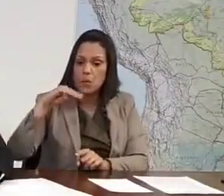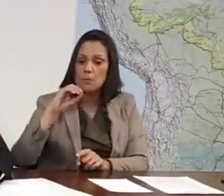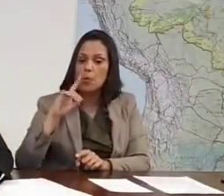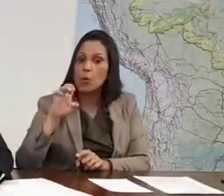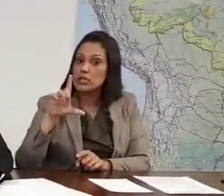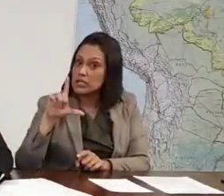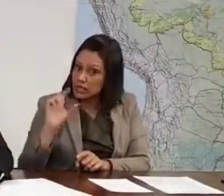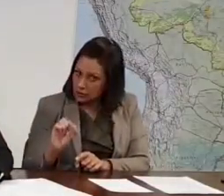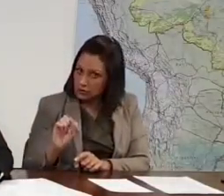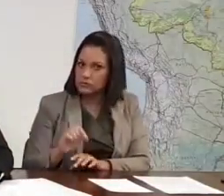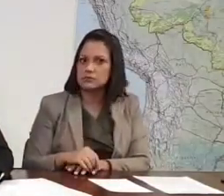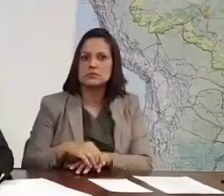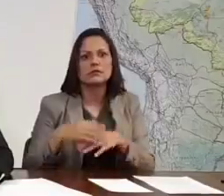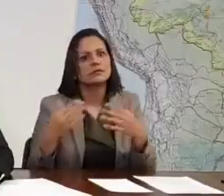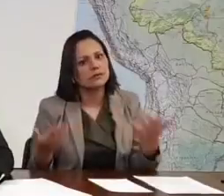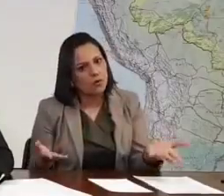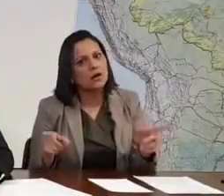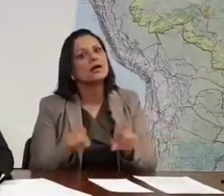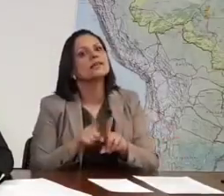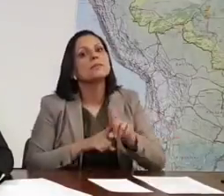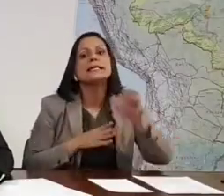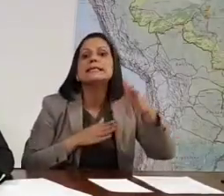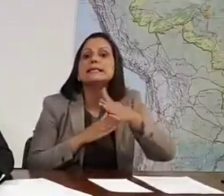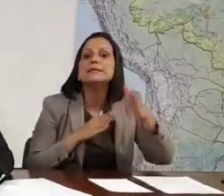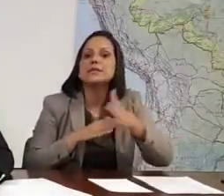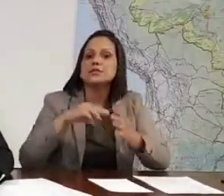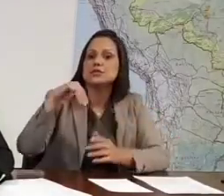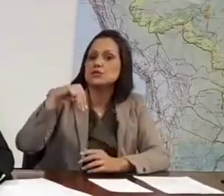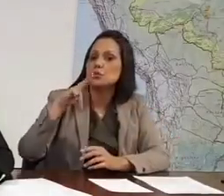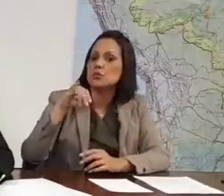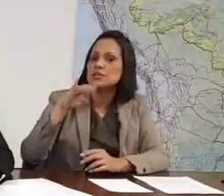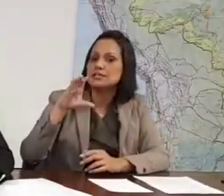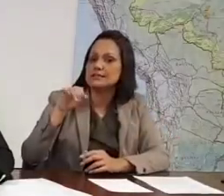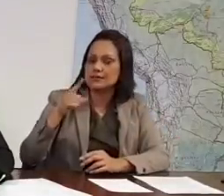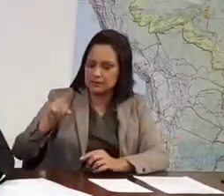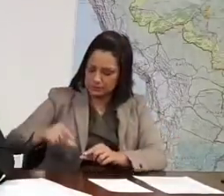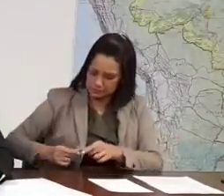do limite de munição. Impusemos limite de munição para algumas